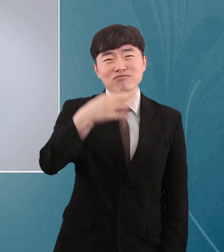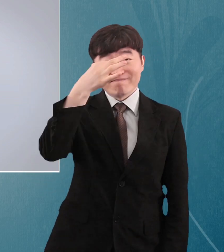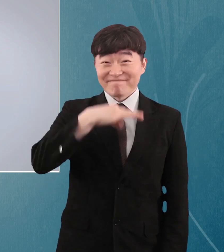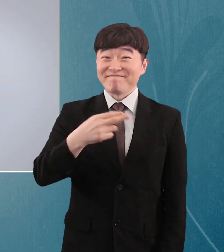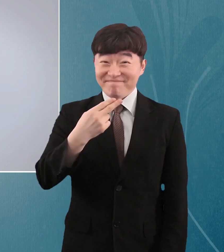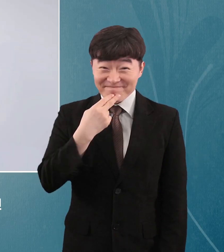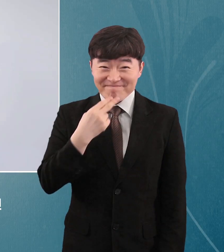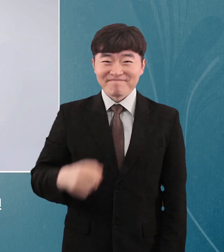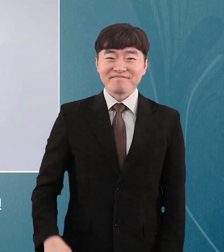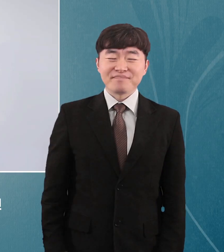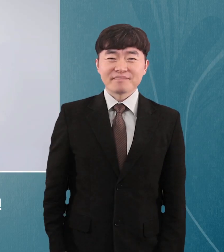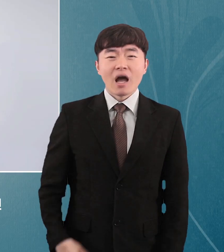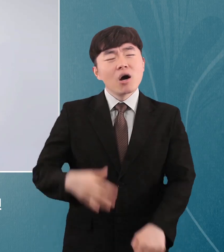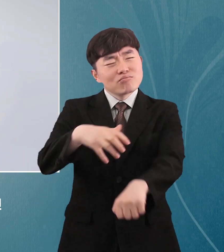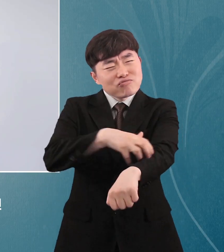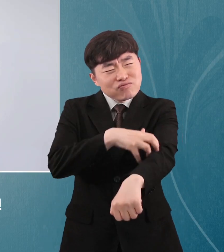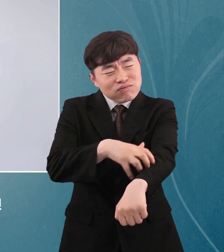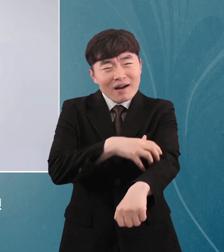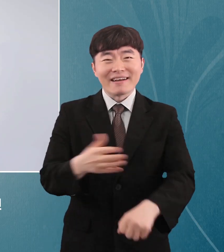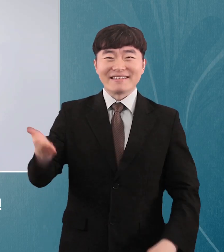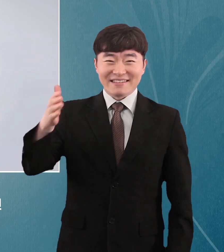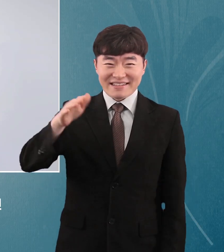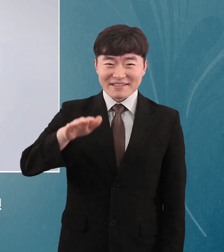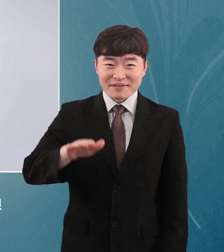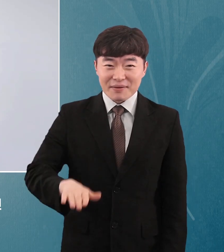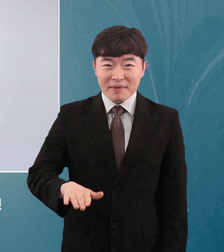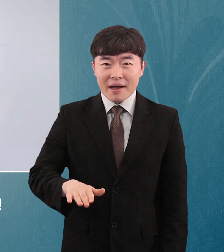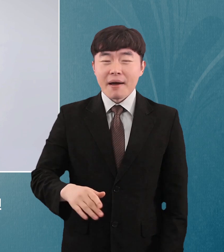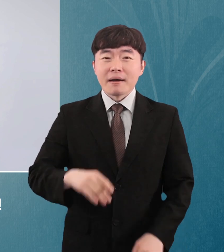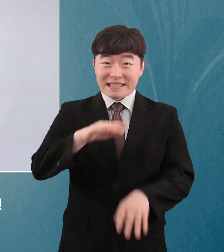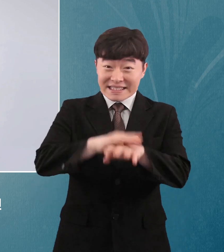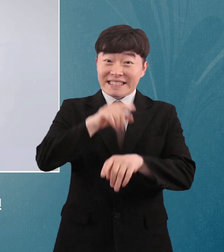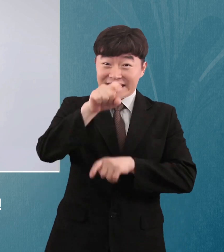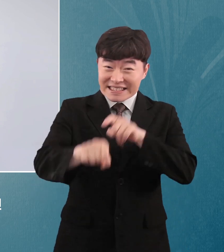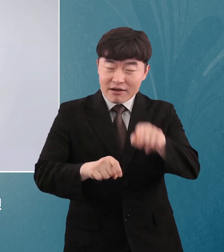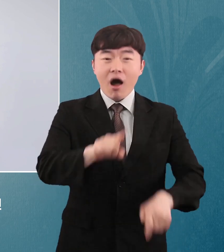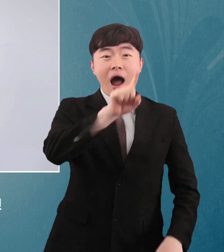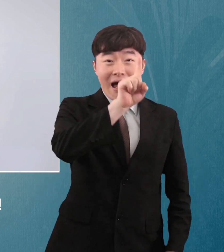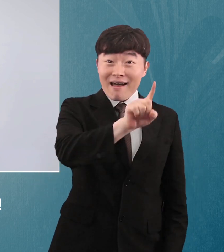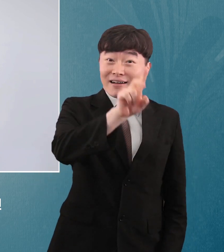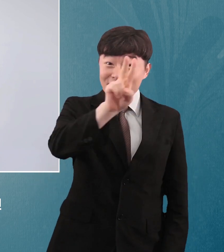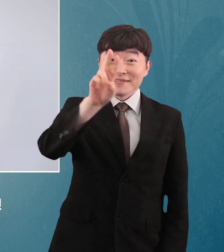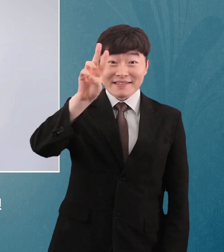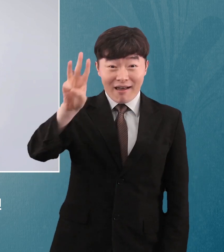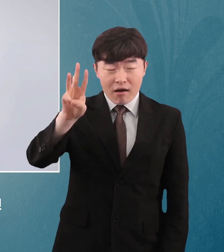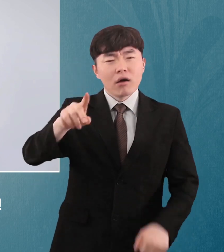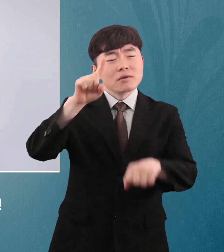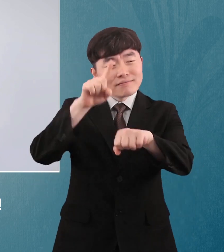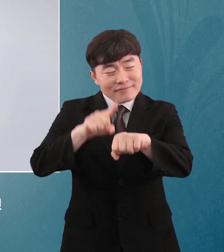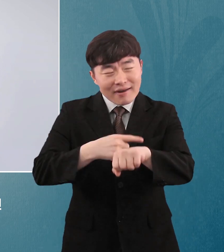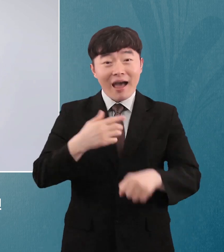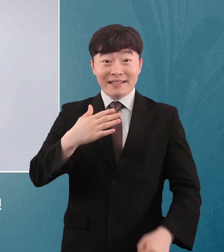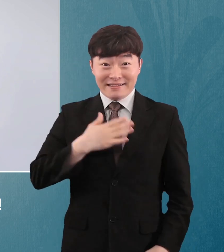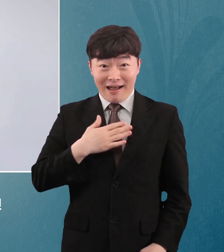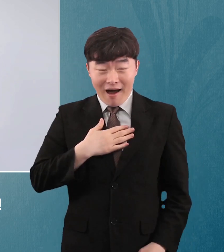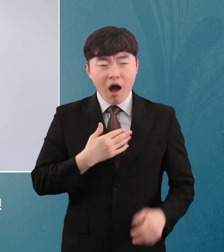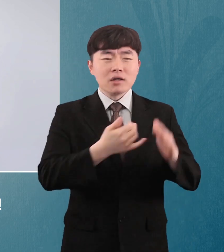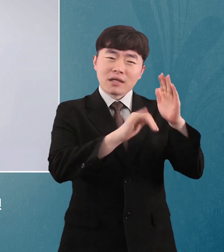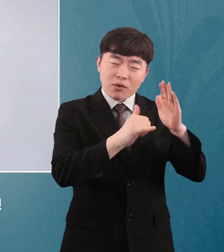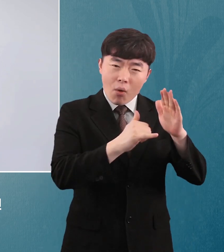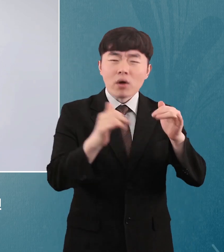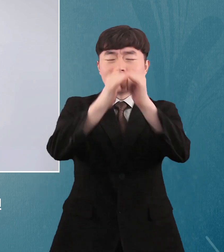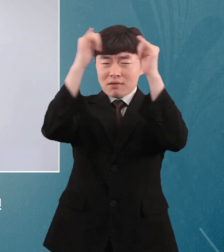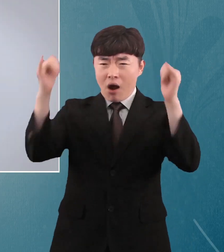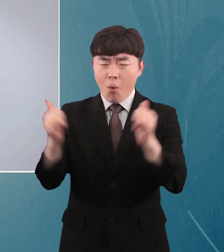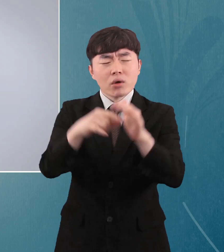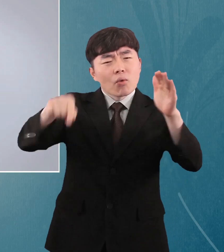없겠죠? 조금 불편하고 번거롭더라도 하나씩 실천하다 보면 자신과 가족 그리고